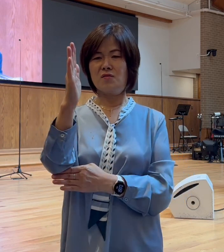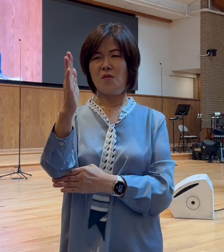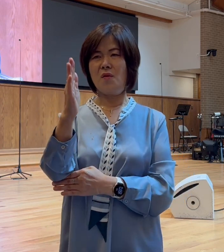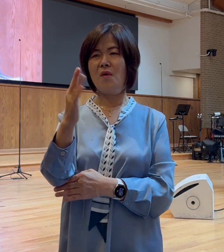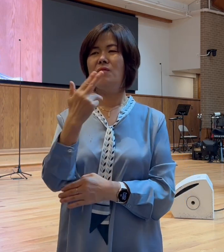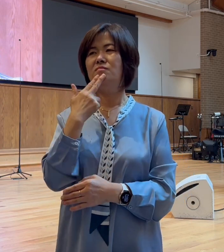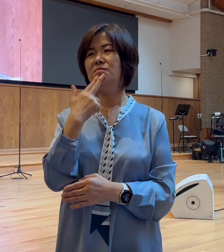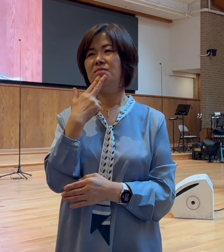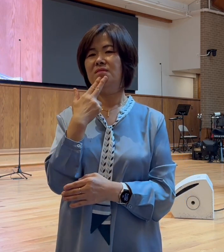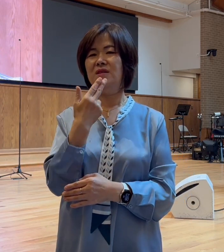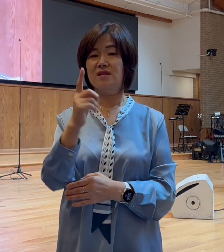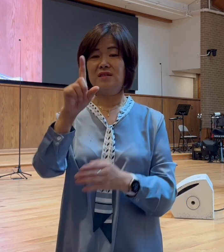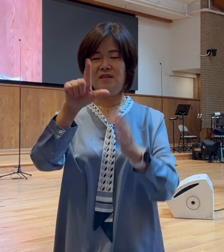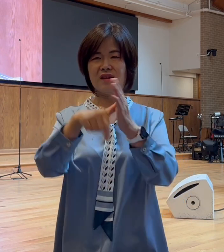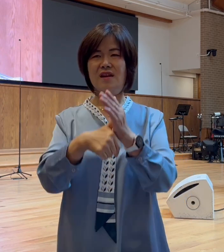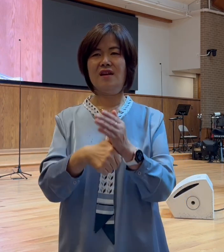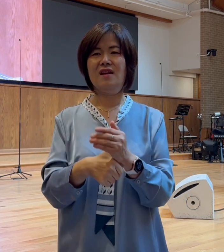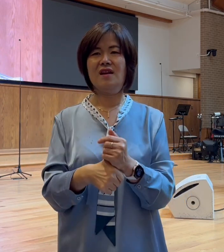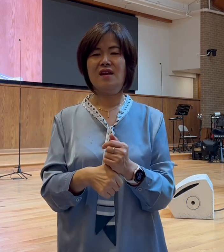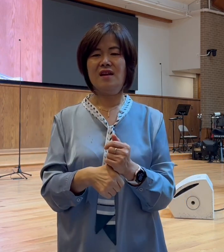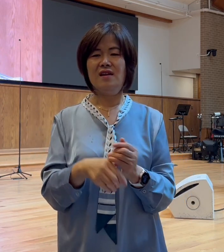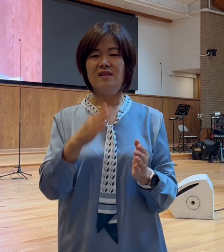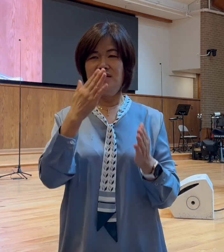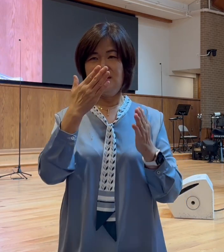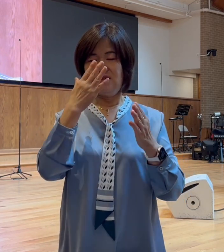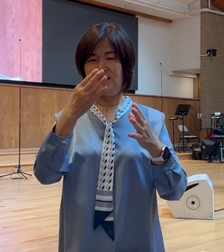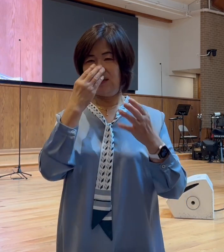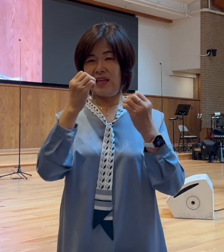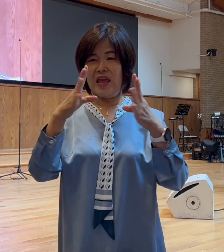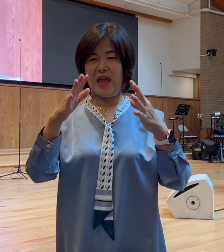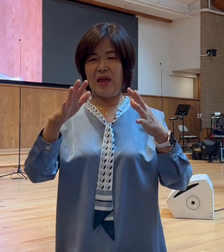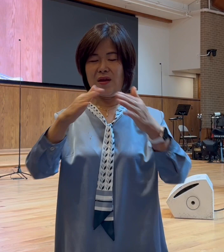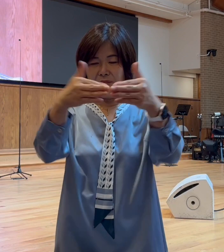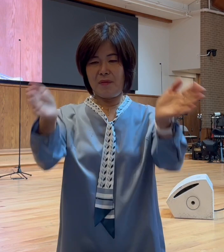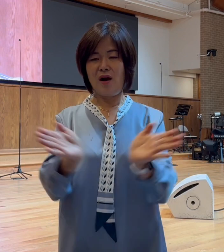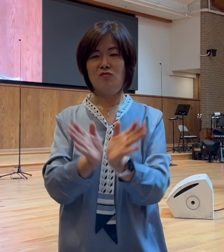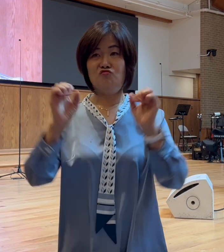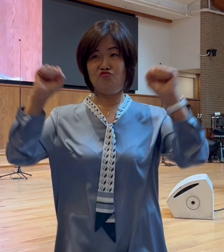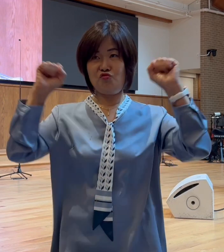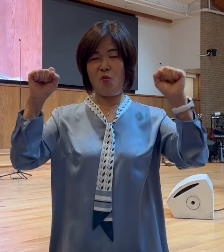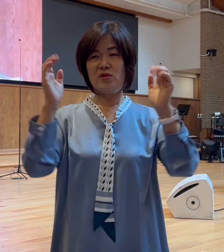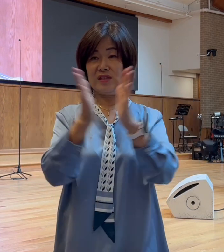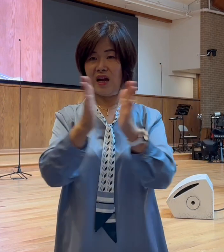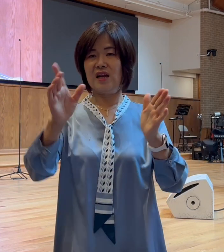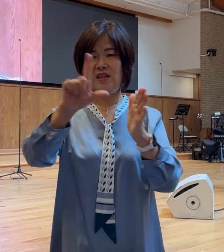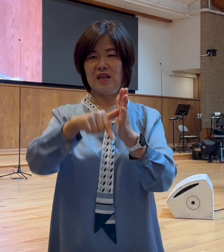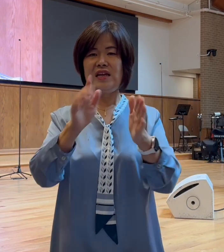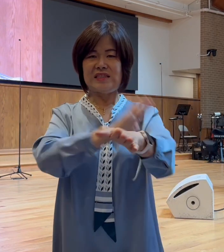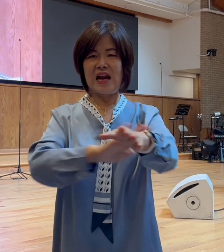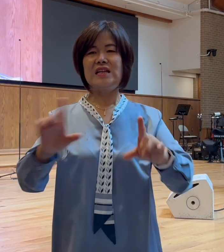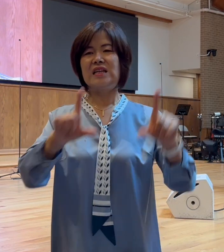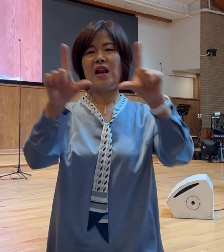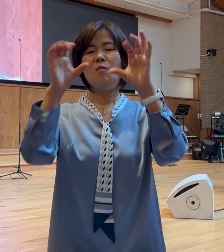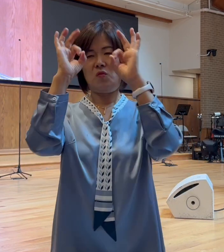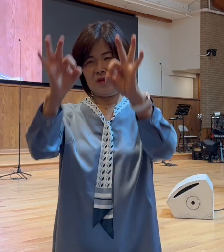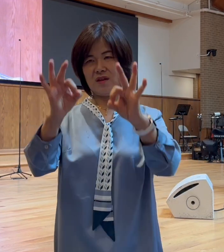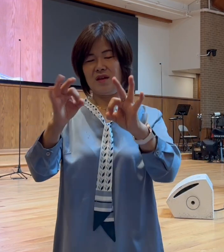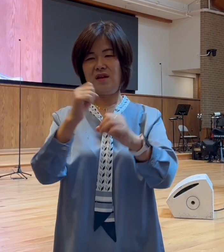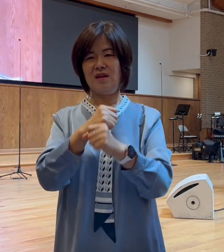것 같아요. 또 그때가 이제 새마을운동 시절이니까 뭐 잘 살아보세,